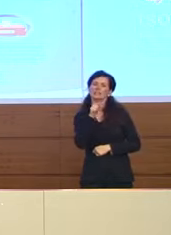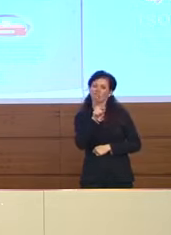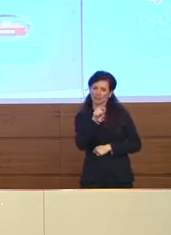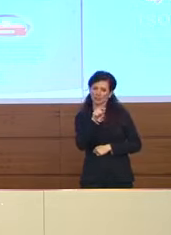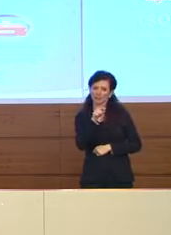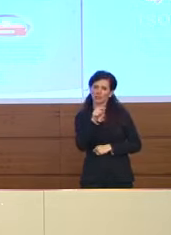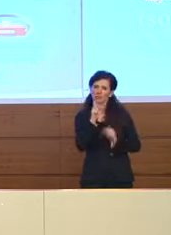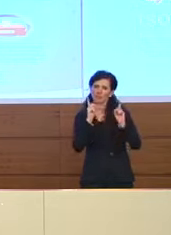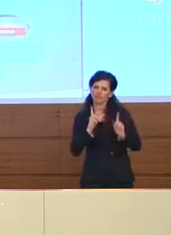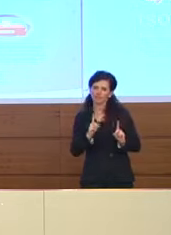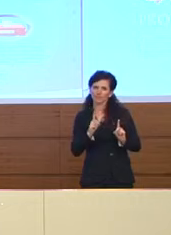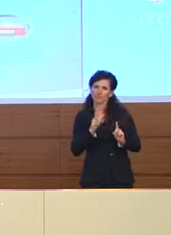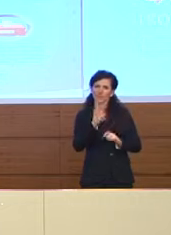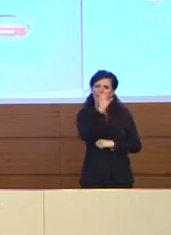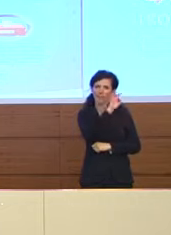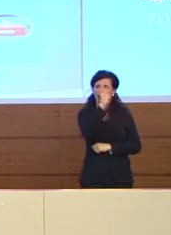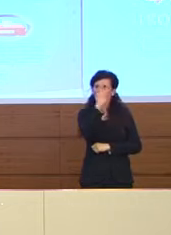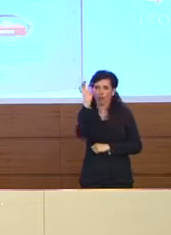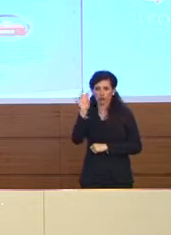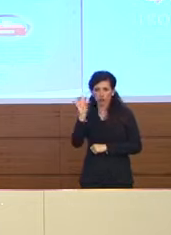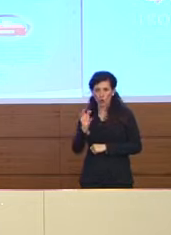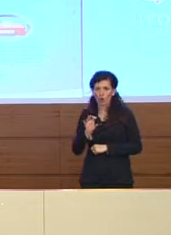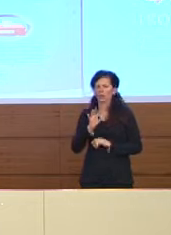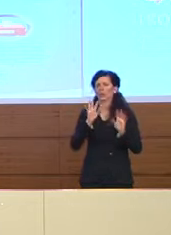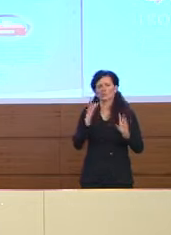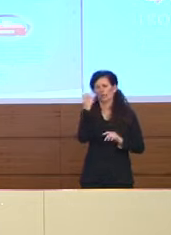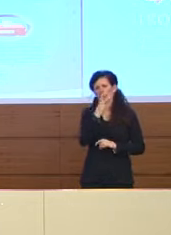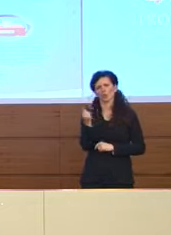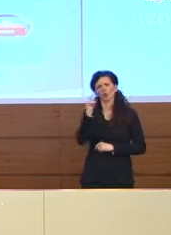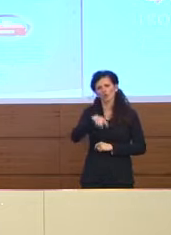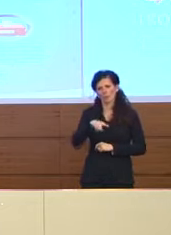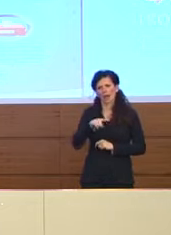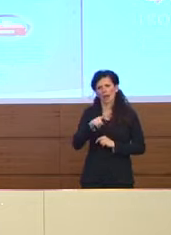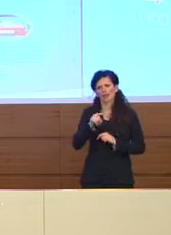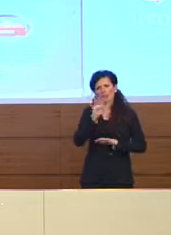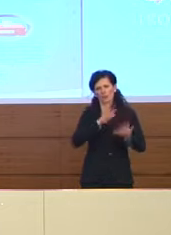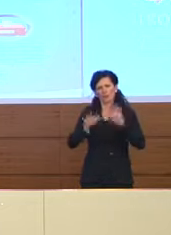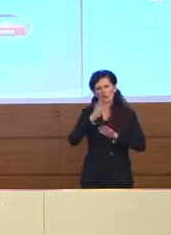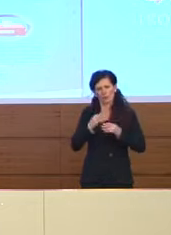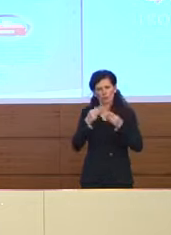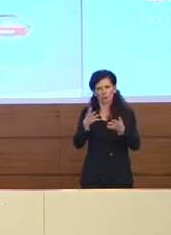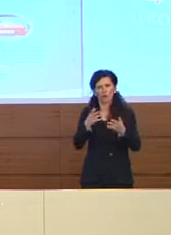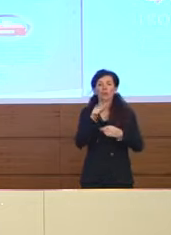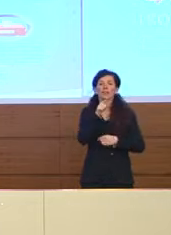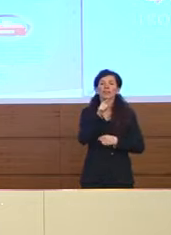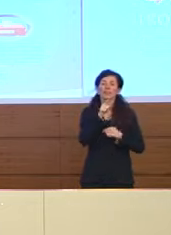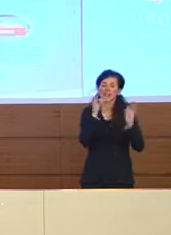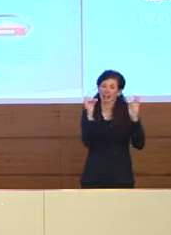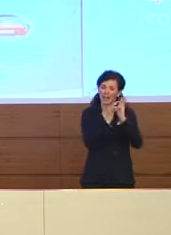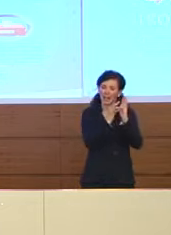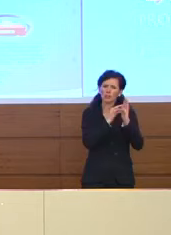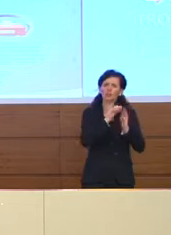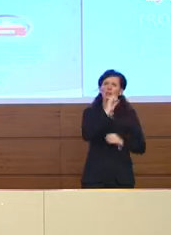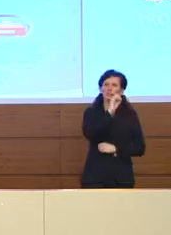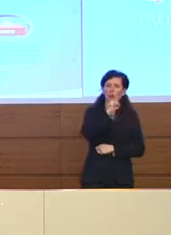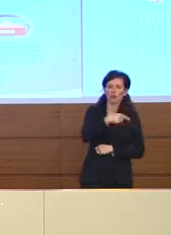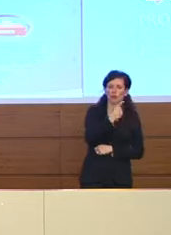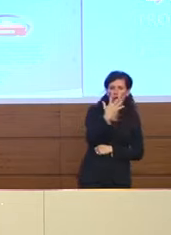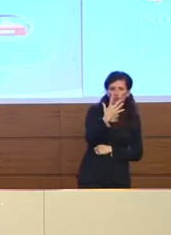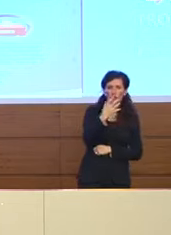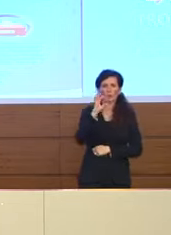delle regioni ma domani avrete ai dettagli e si attesta tra 05 07 quindi